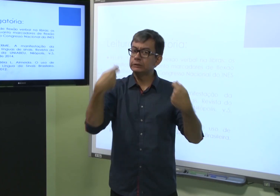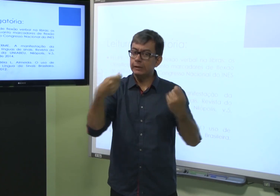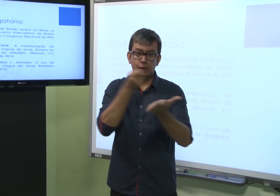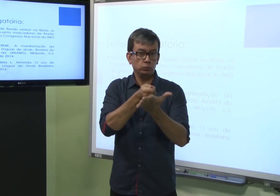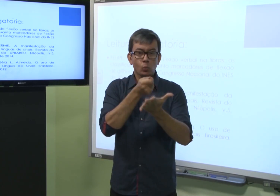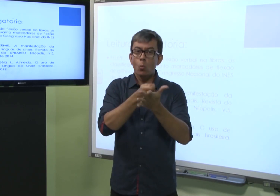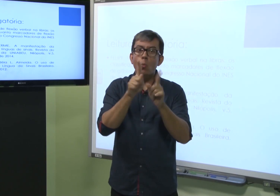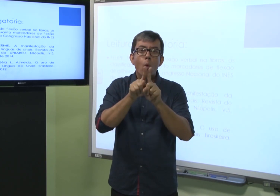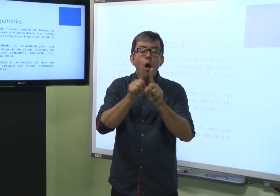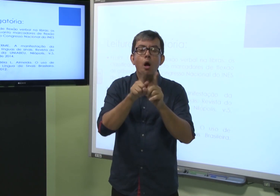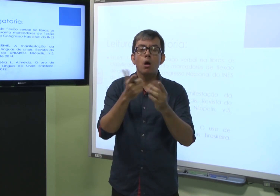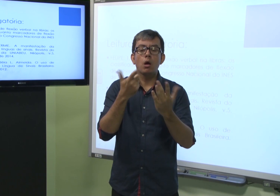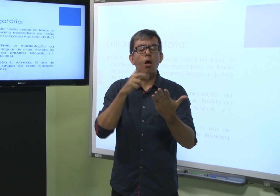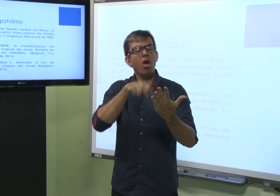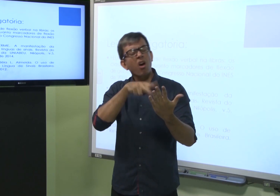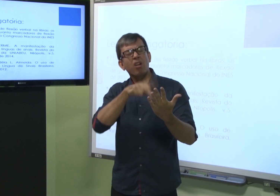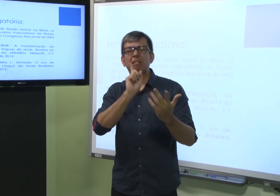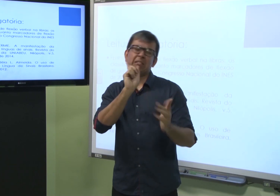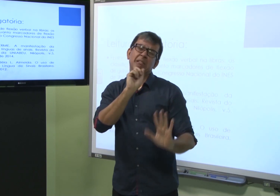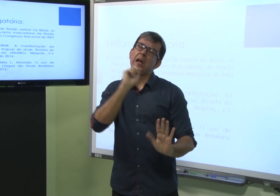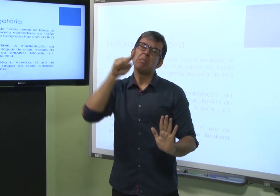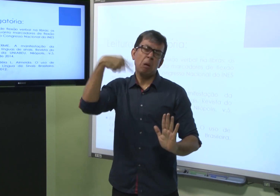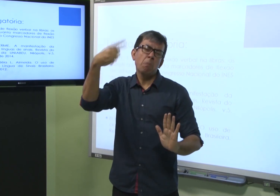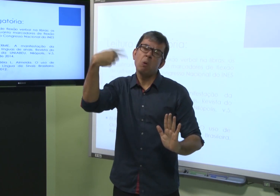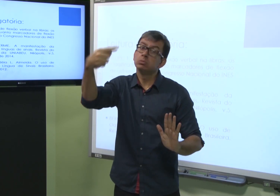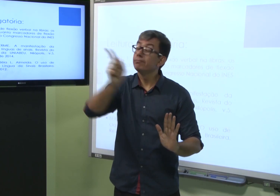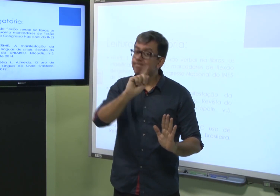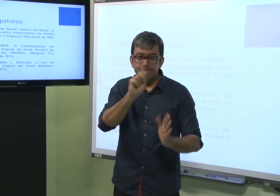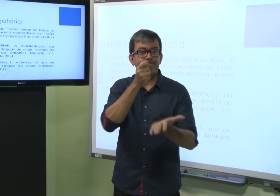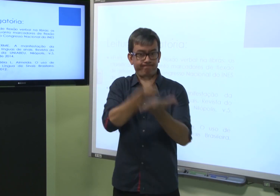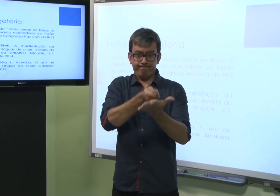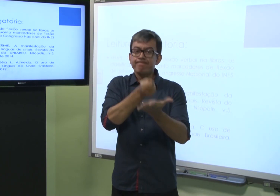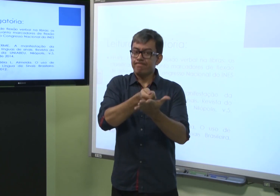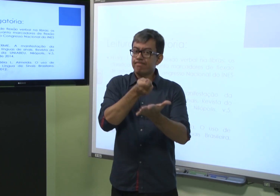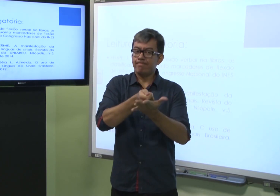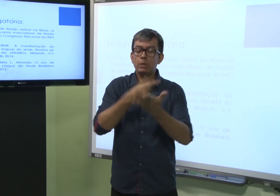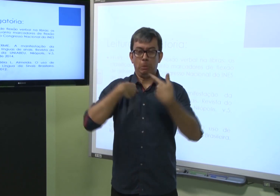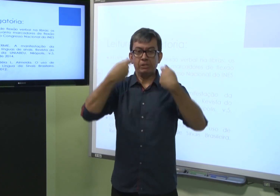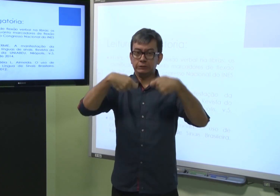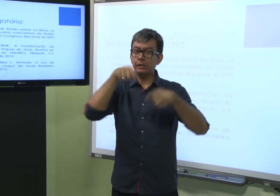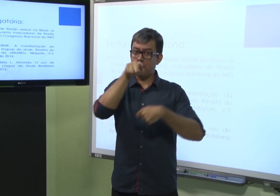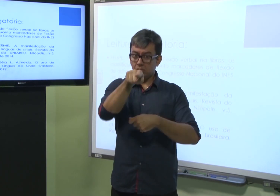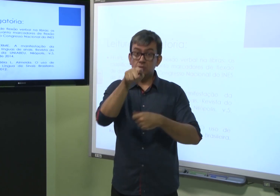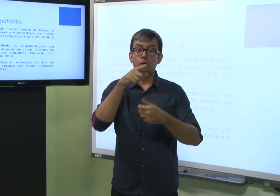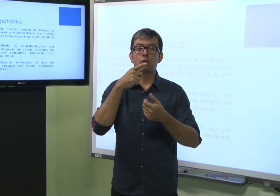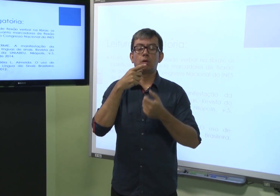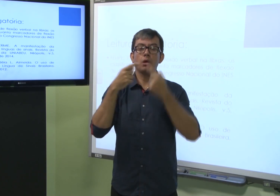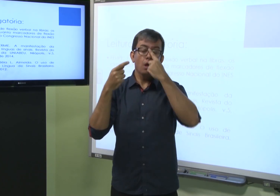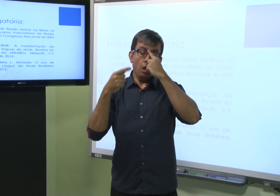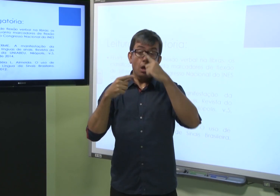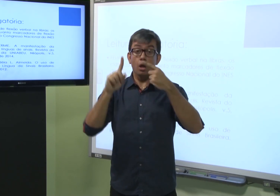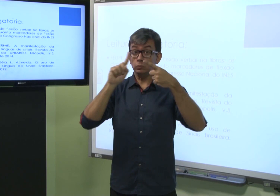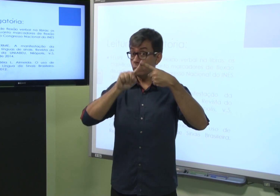Essas leituras elas são obrigatórias, não é para você falar, ah, não, depois eu leio. Essas leituras são obrigatórias, vocês devem